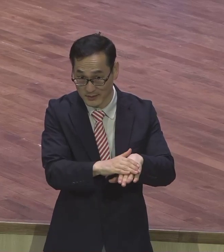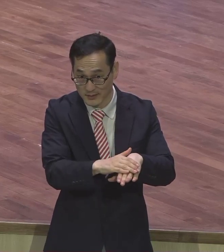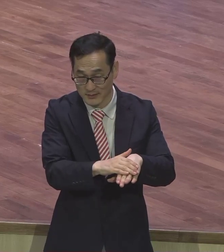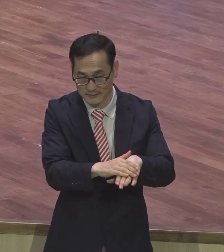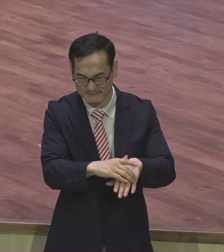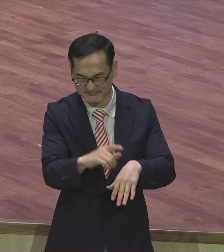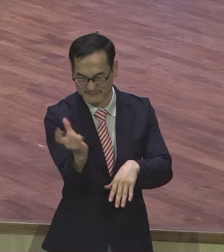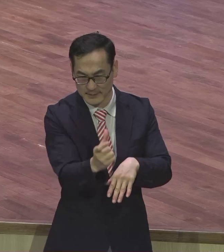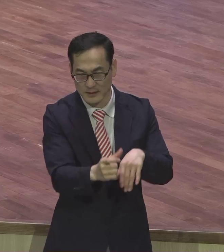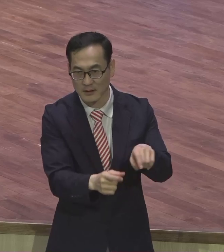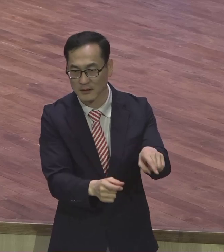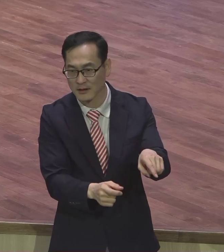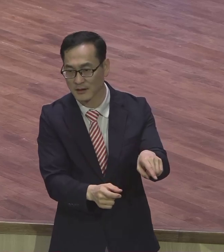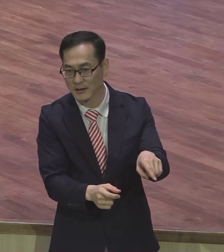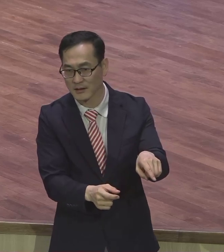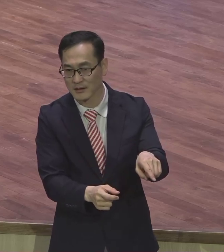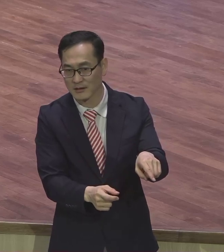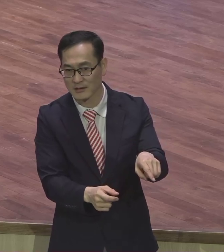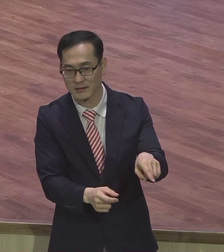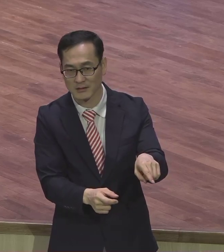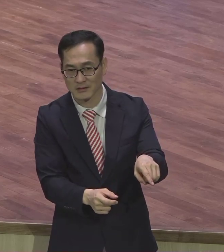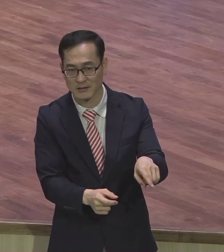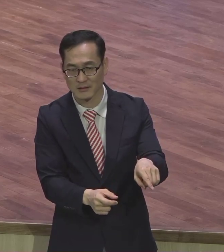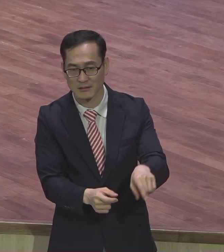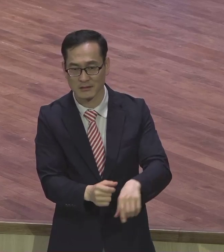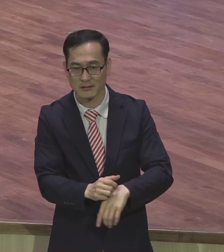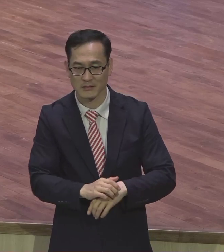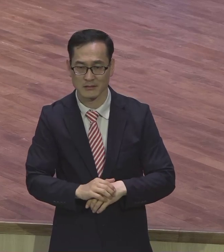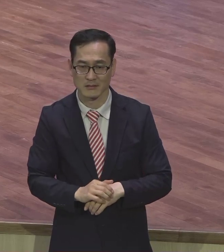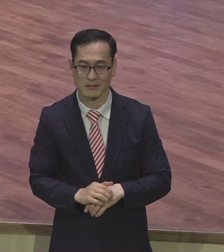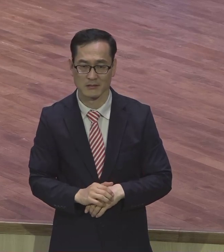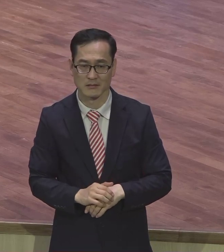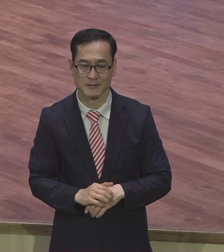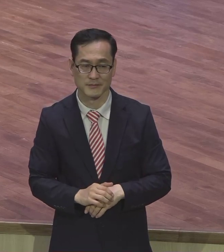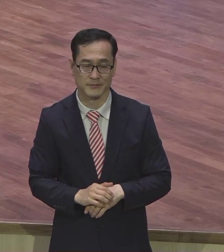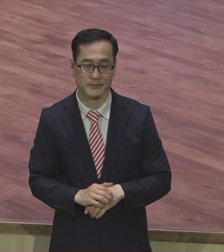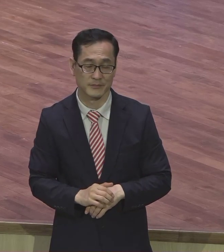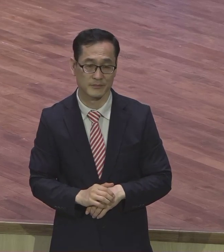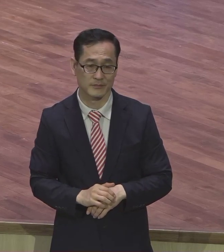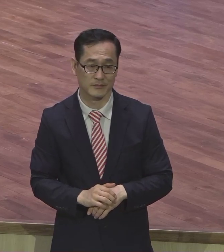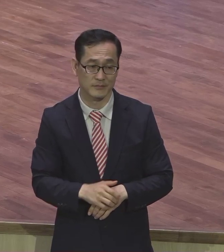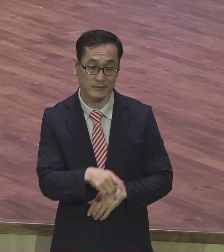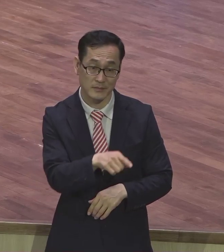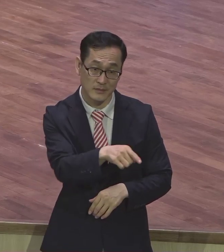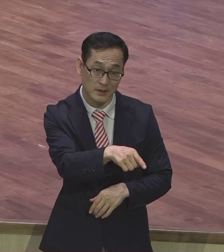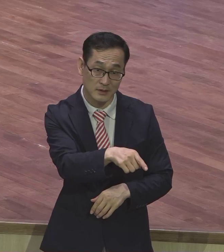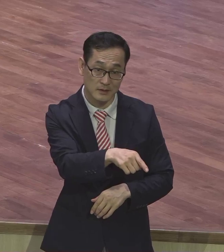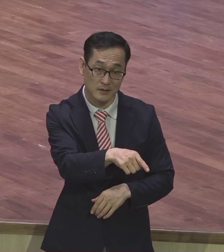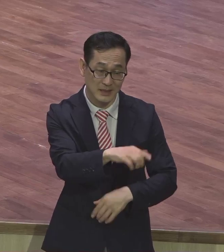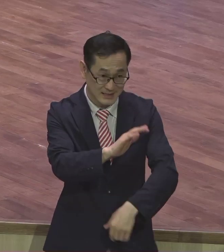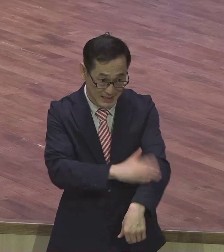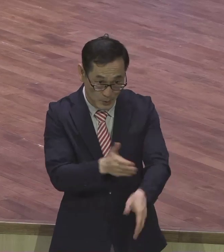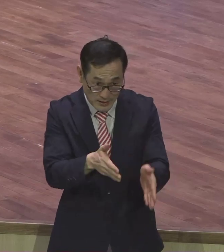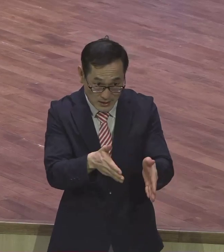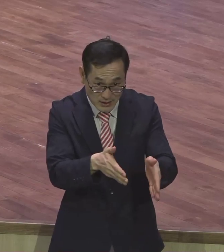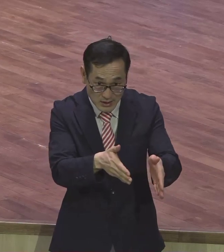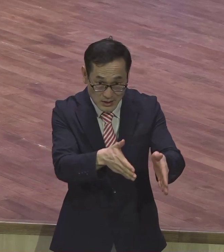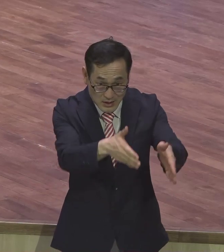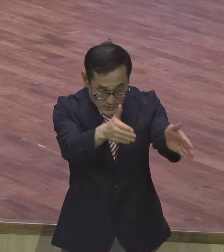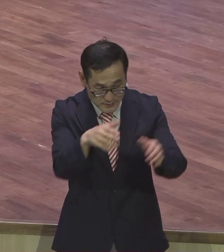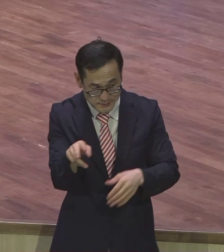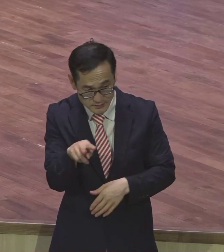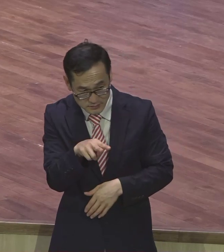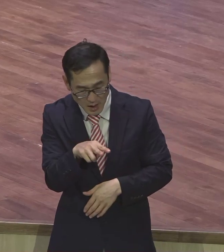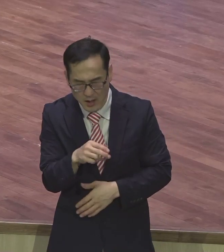견고하게 갇혀있는 이 이스라엘 백성들 이들이 지금 얼마나 잘못된 틀에